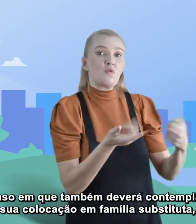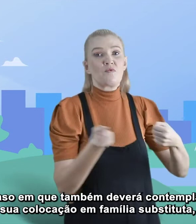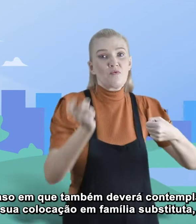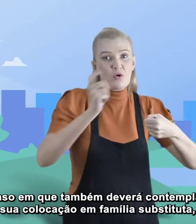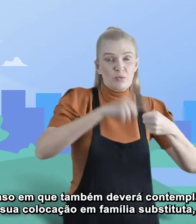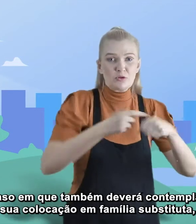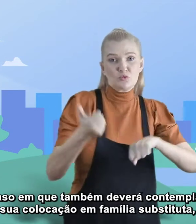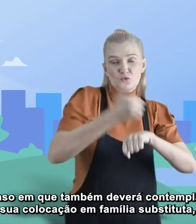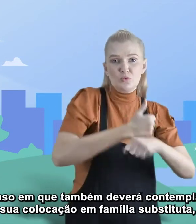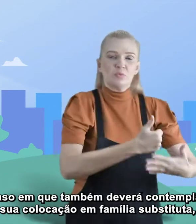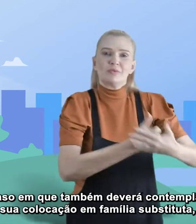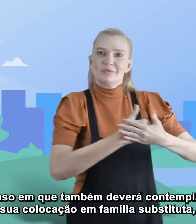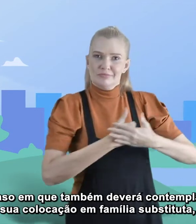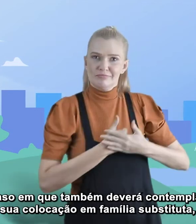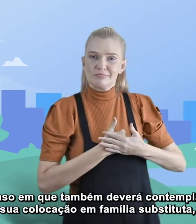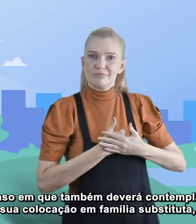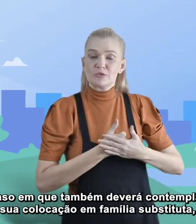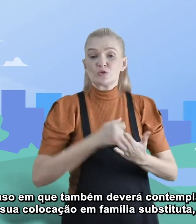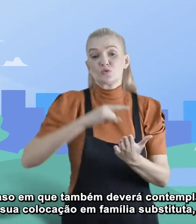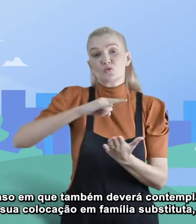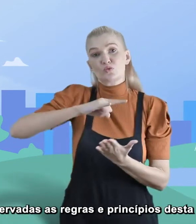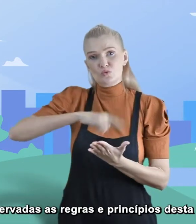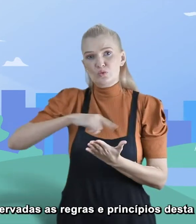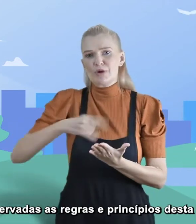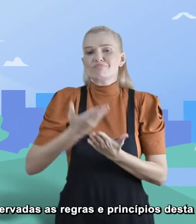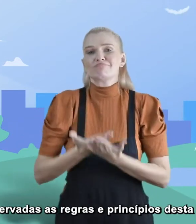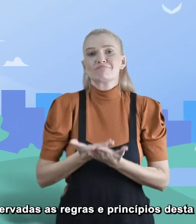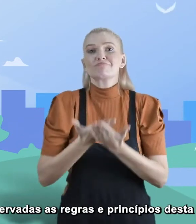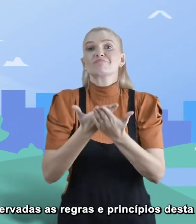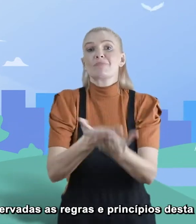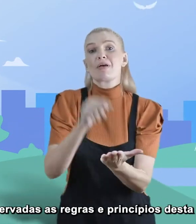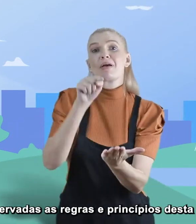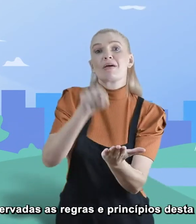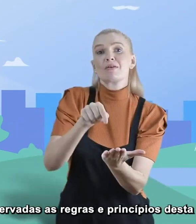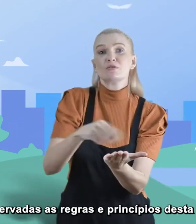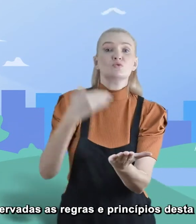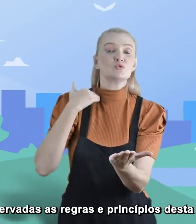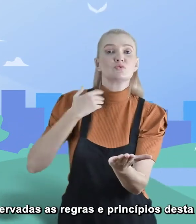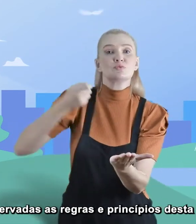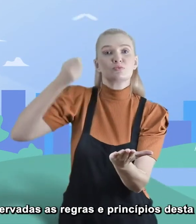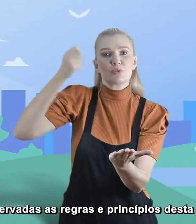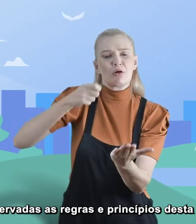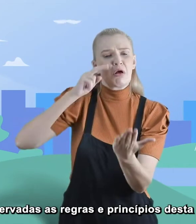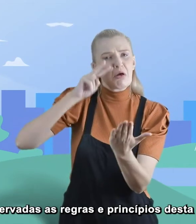deverá contemplar sua colocação em família substituta, observadas as regras e princípios desta lei.